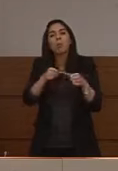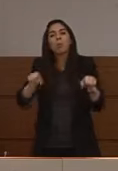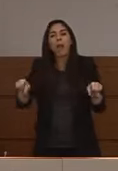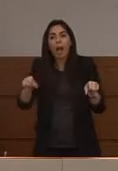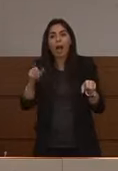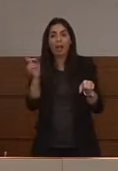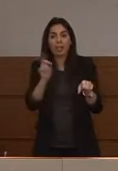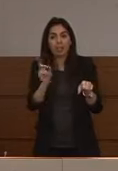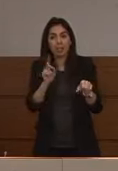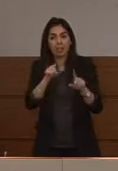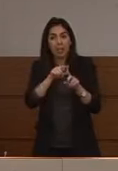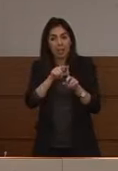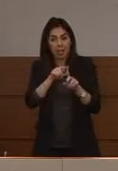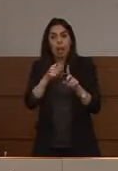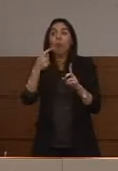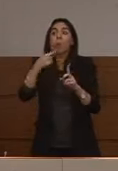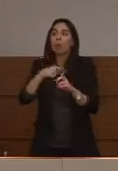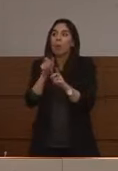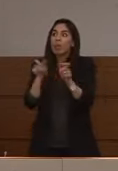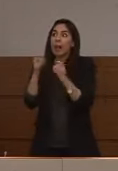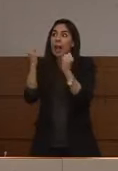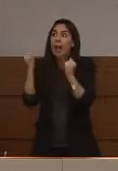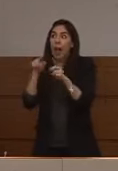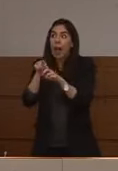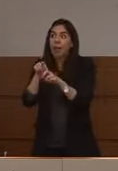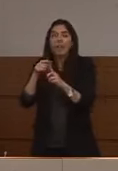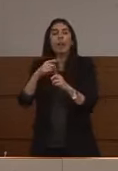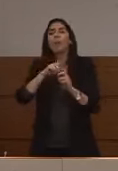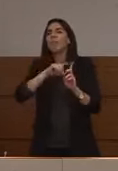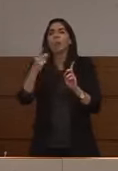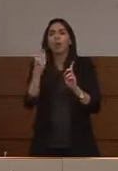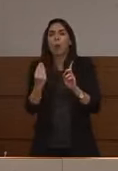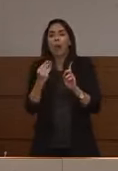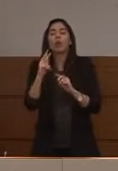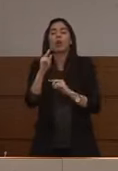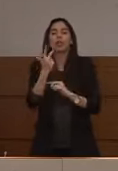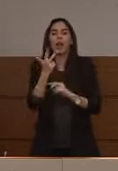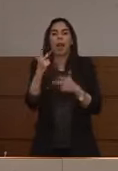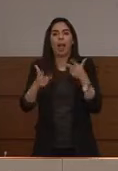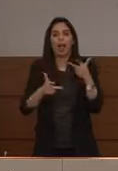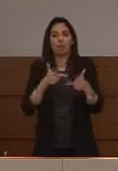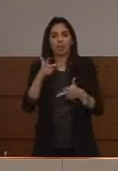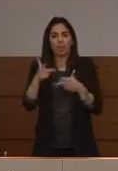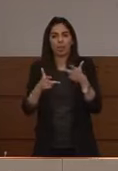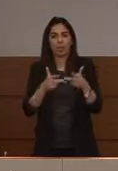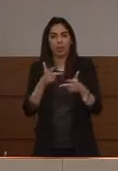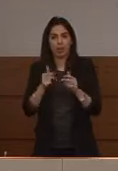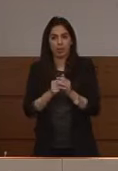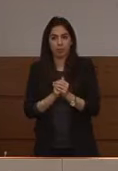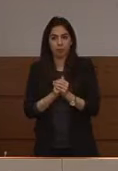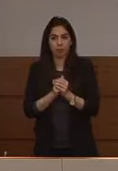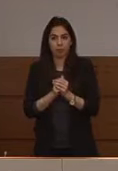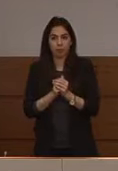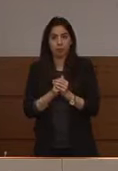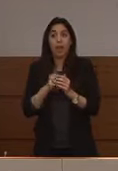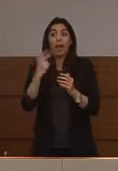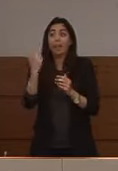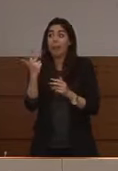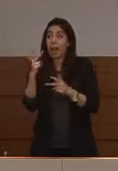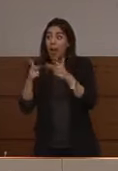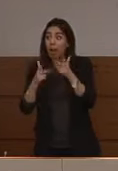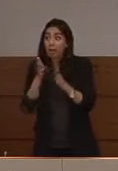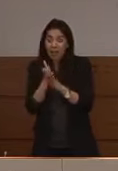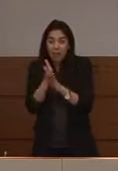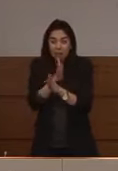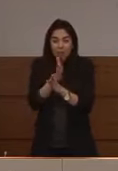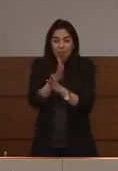contenimento sociale il 3 di aprile e nei giorni immediatamente precedenti verranno prese